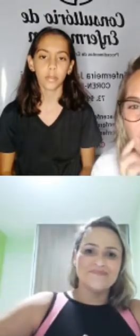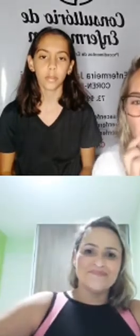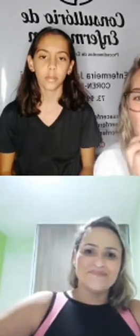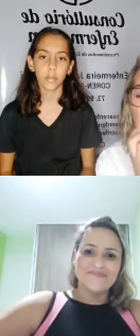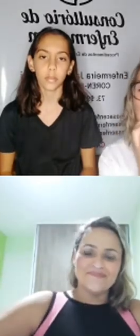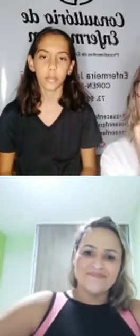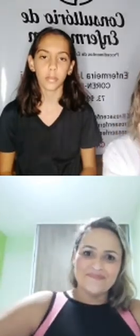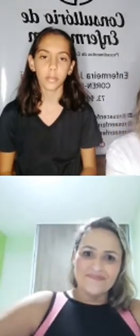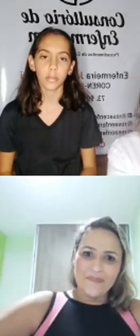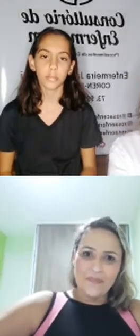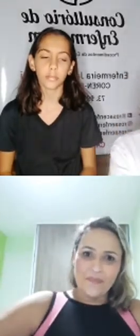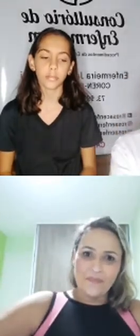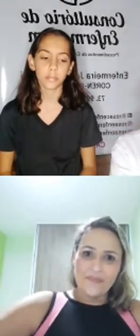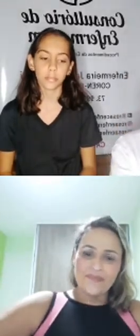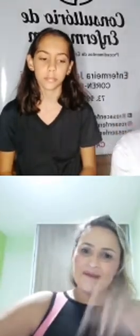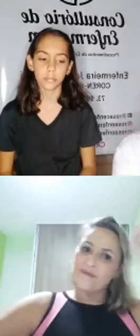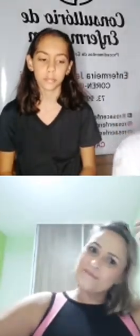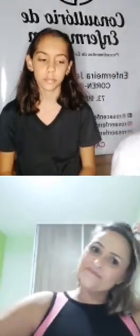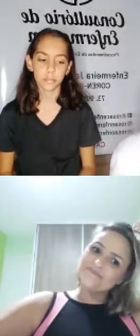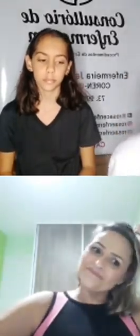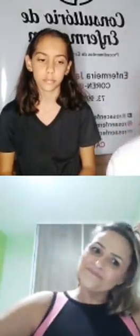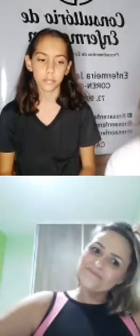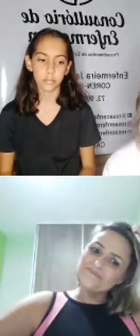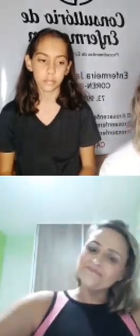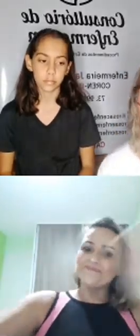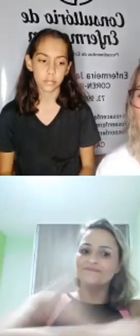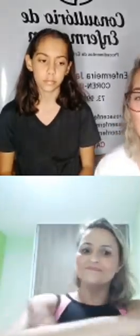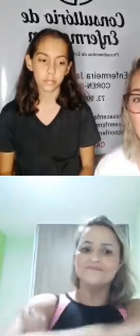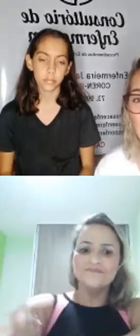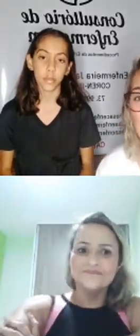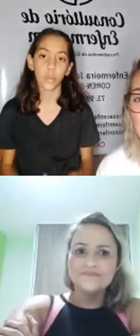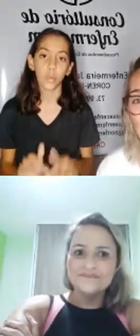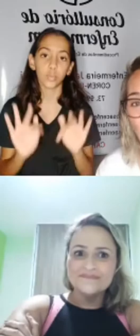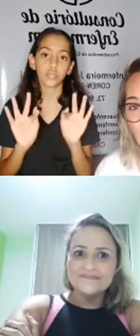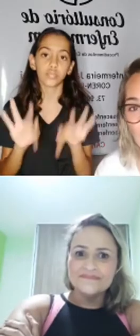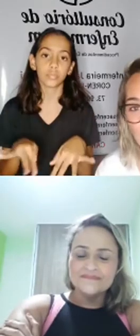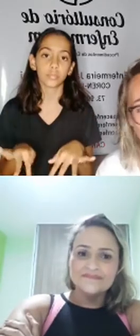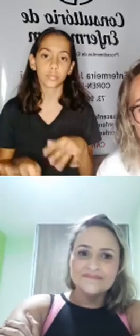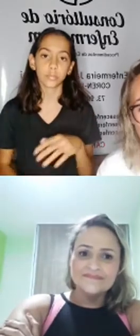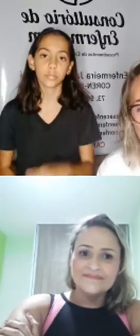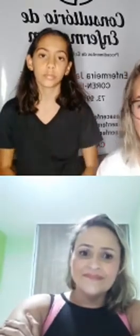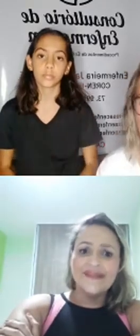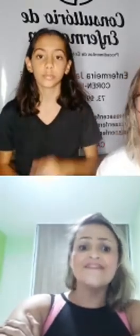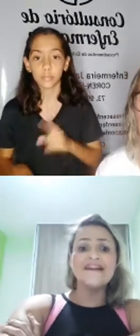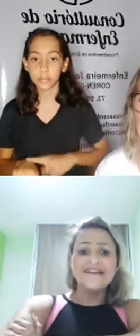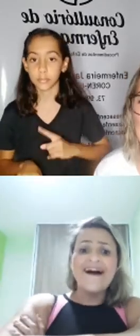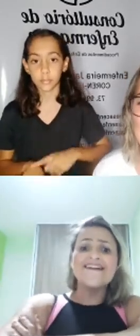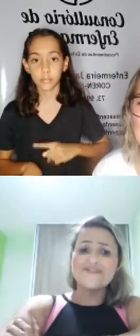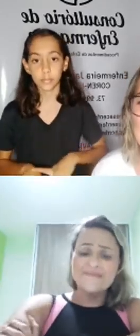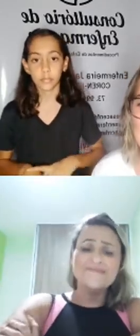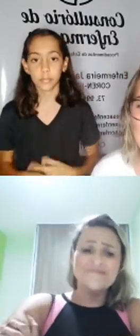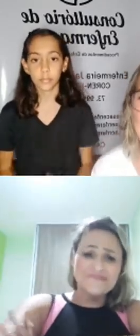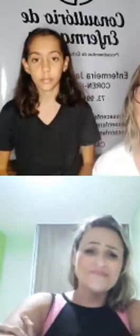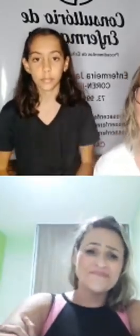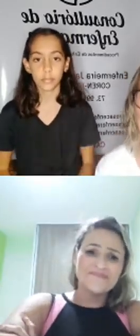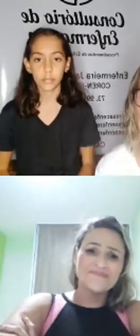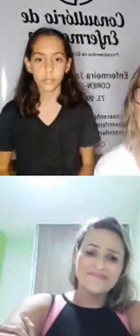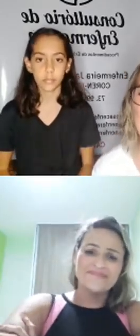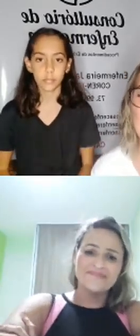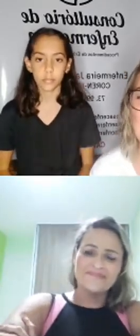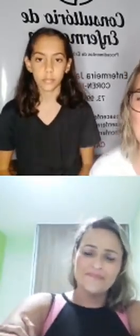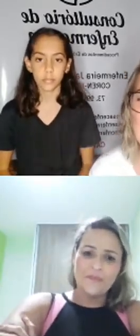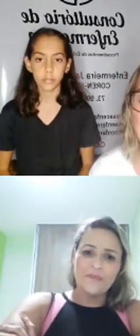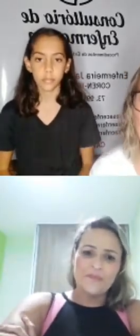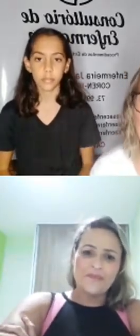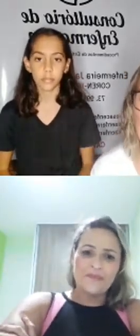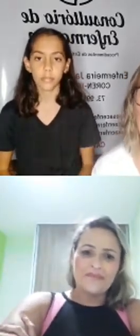Ai. Pois bem, nós estamos aproximando já. Passa tão rápido. É verdade. No final